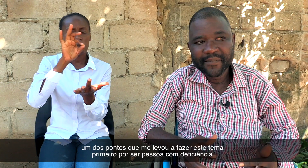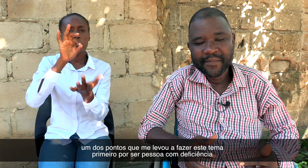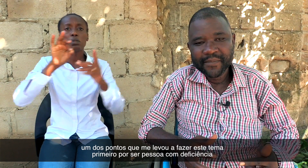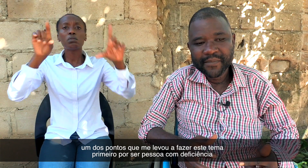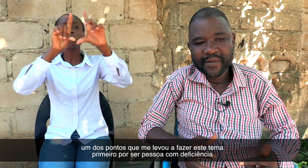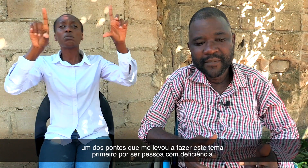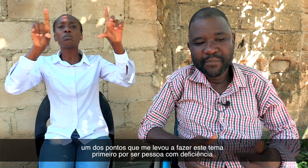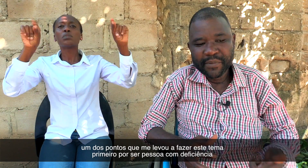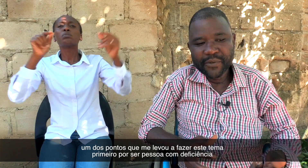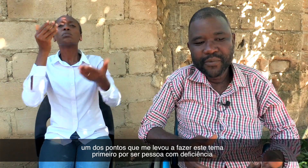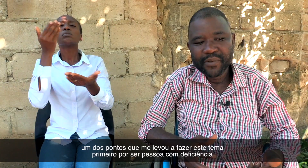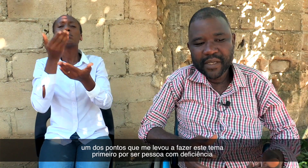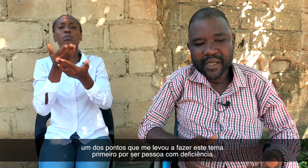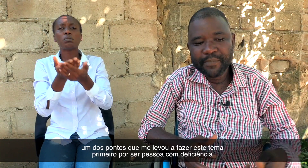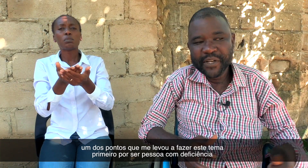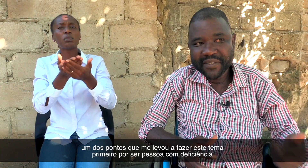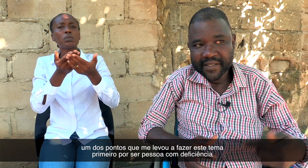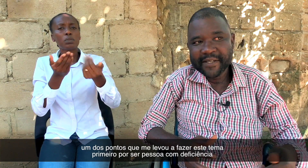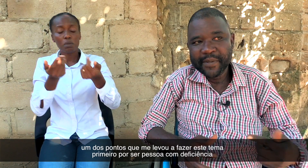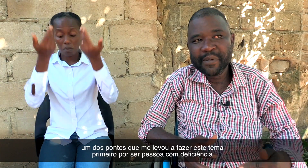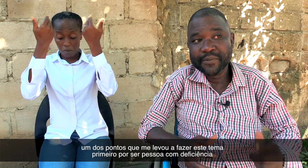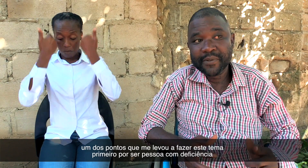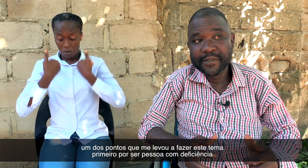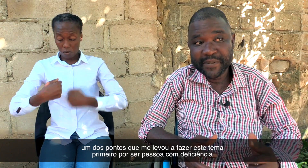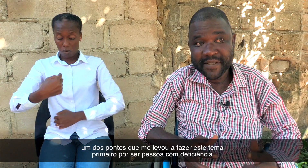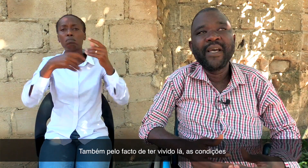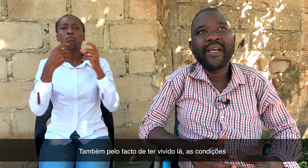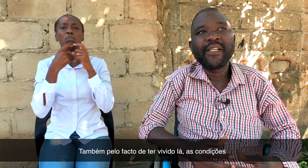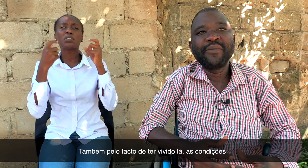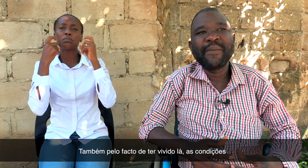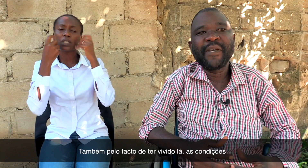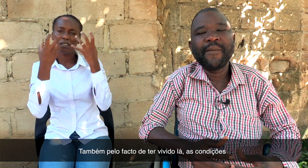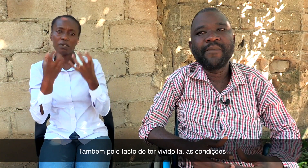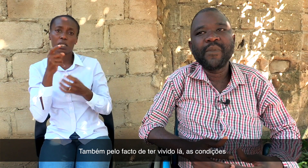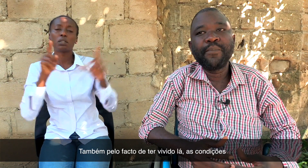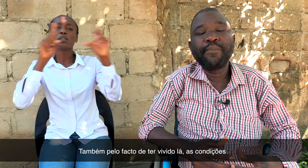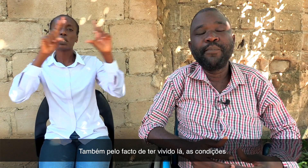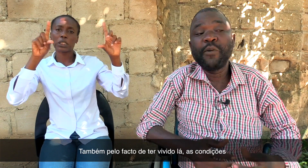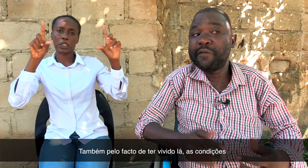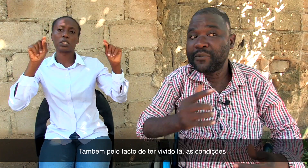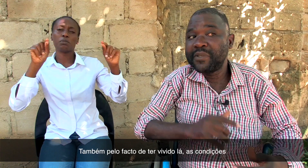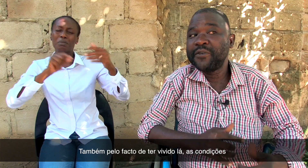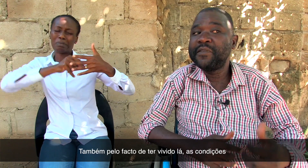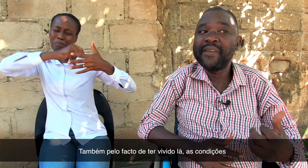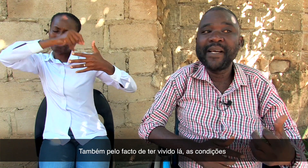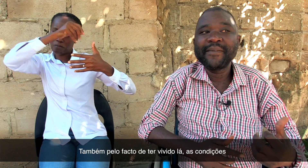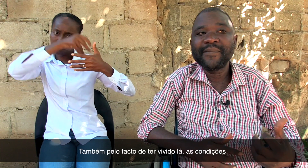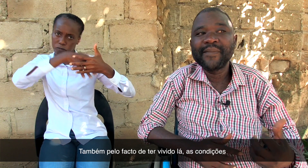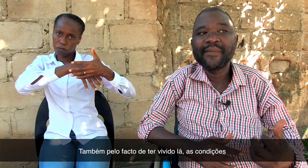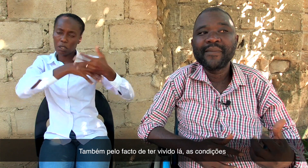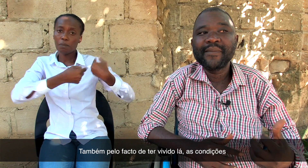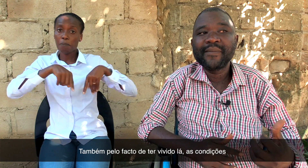tema, primeiro, é por eu ser também uma pessoa especial. Então, também, pelo fato de que eu vivi